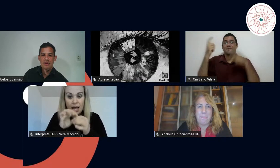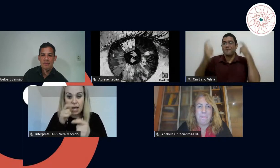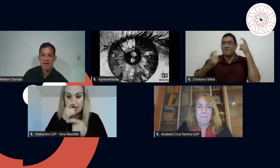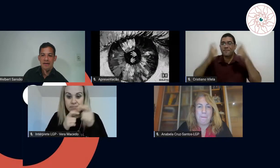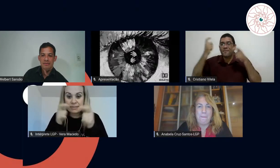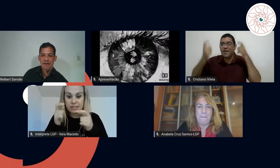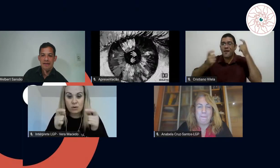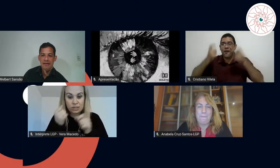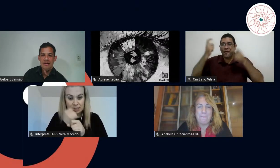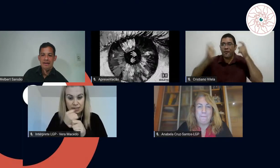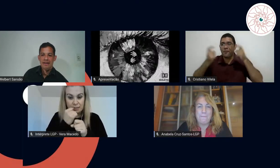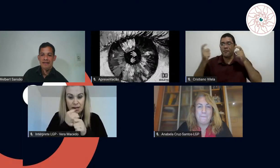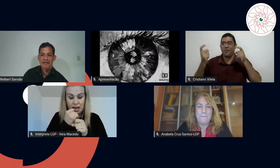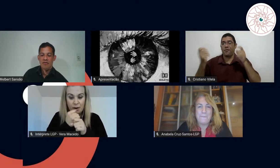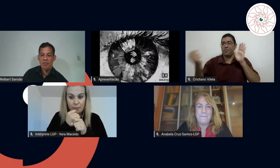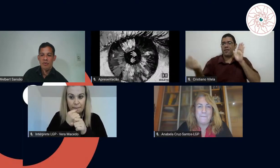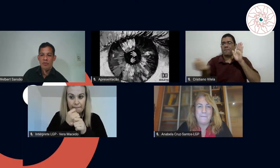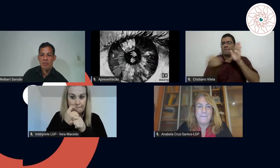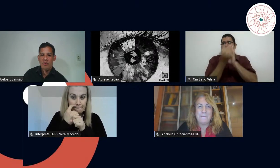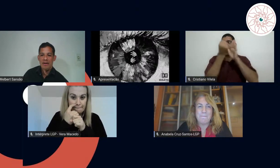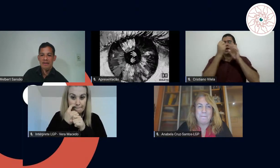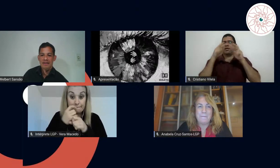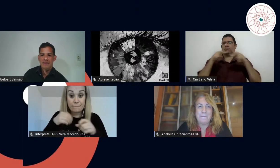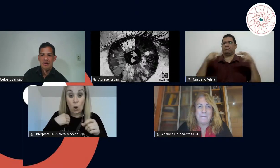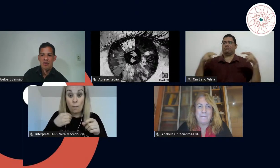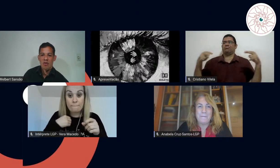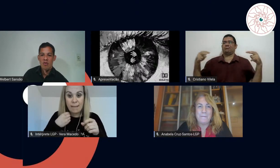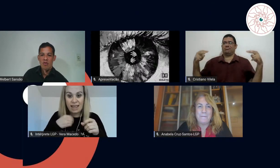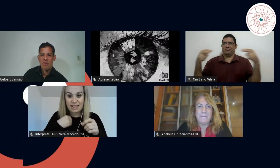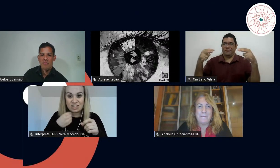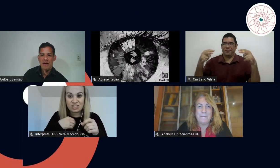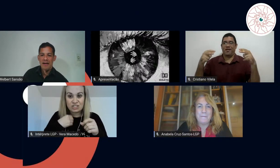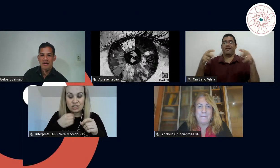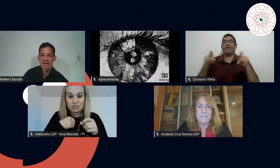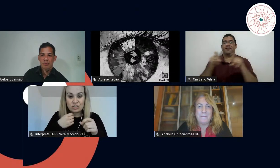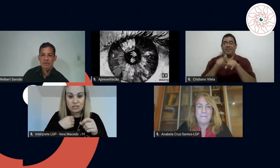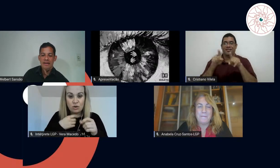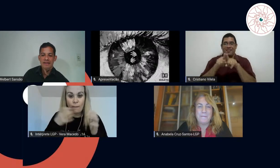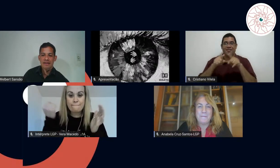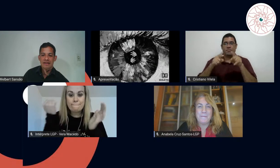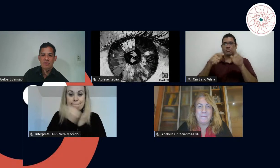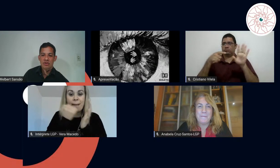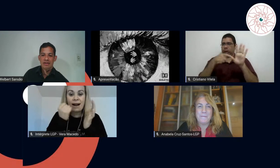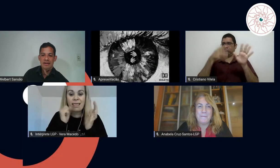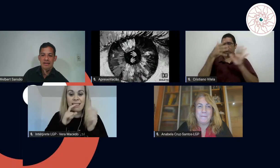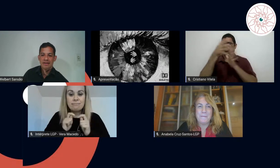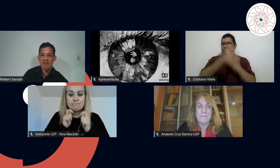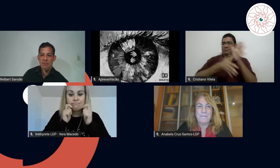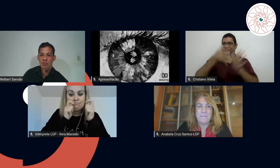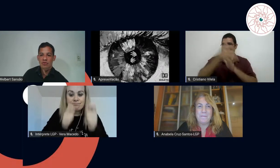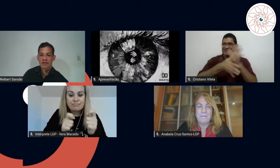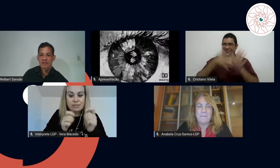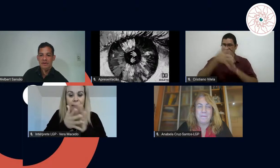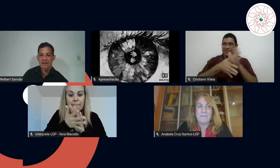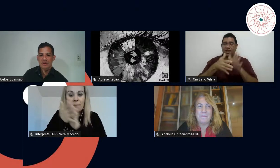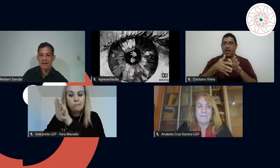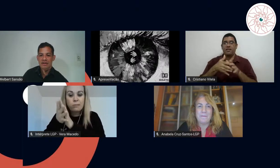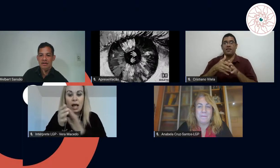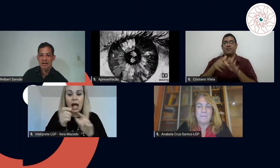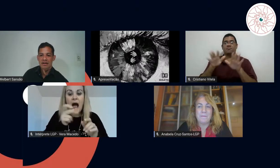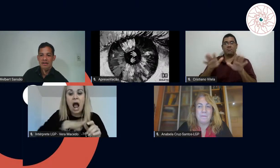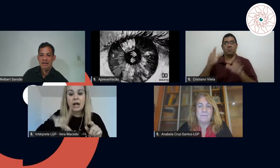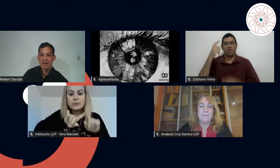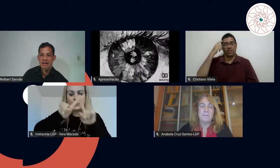pessoas que que trabalharam, né, eh estavam preocupadas com uma marca que pudesse transmitir essa questão da